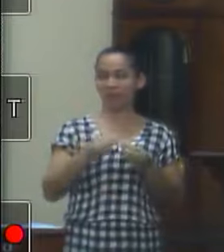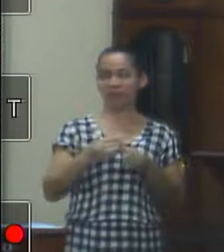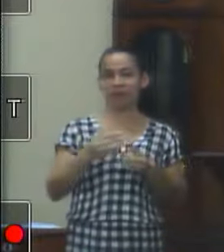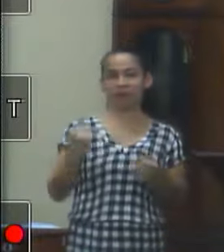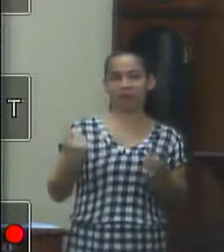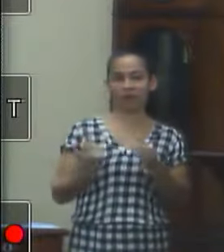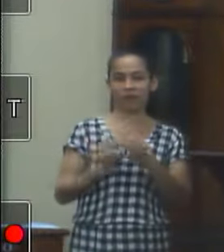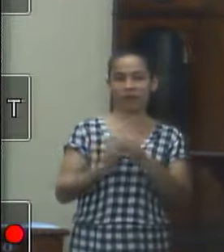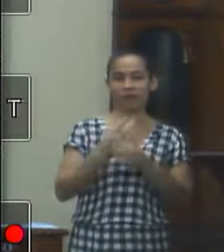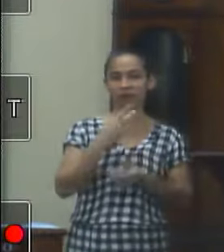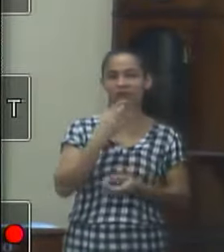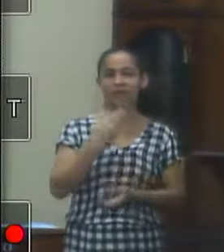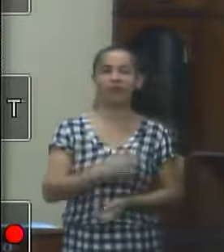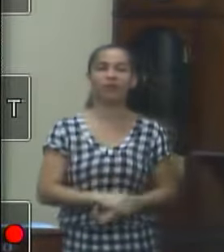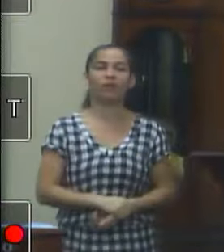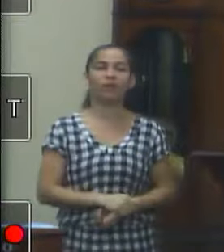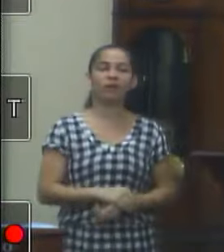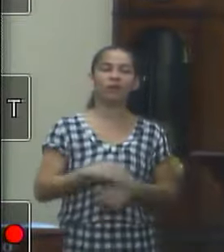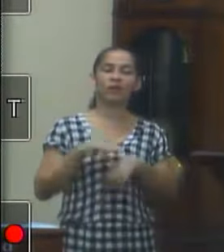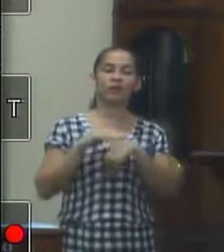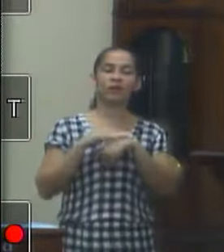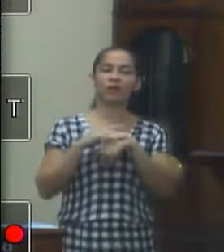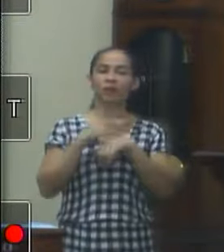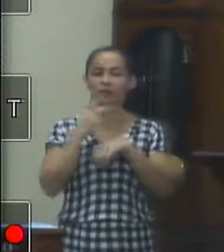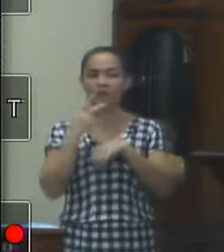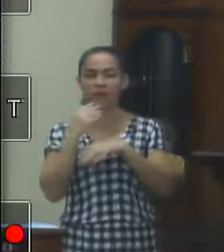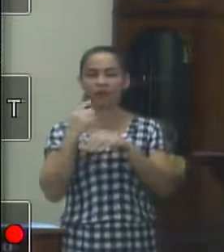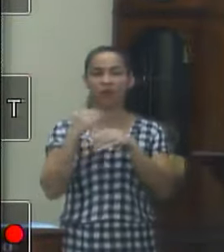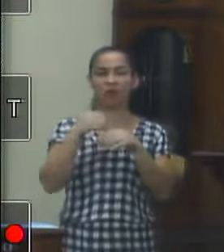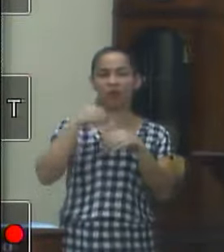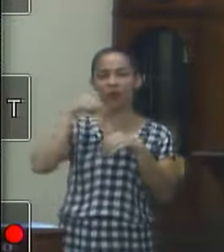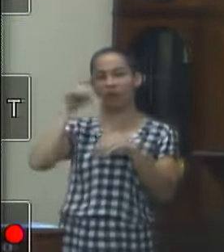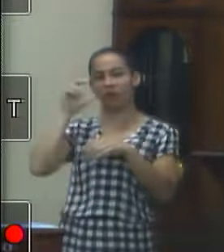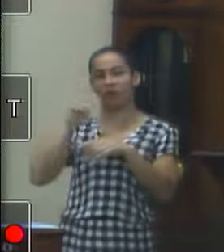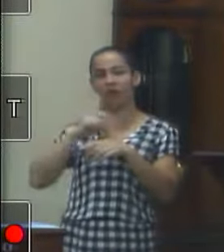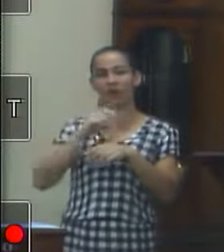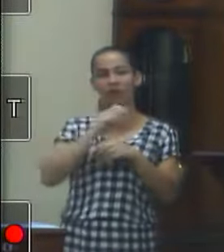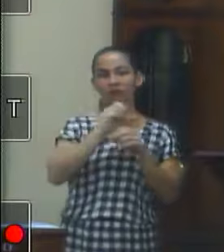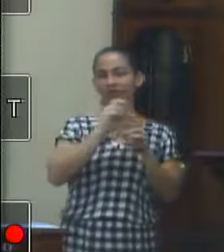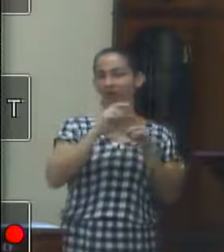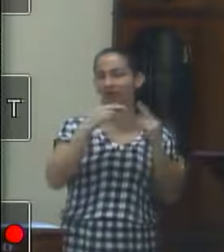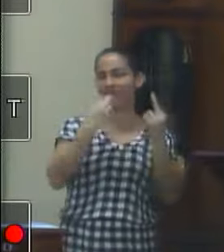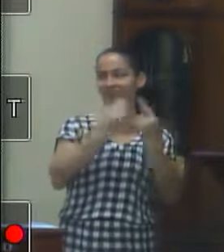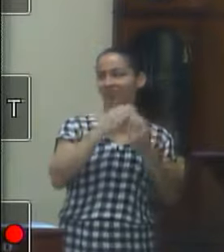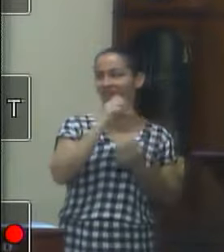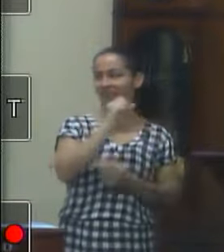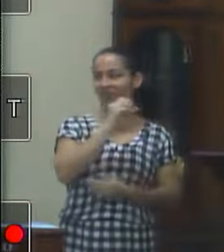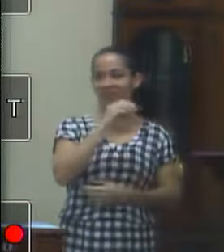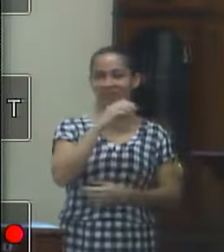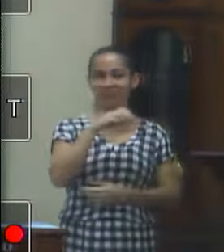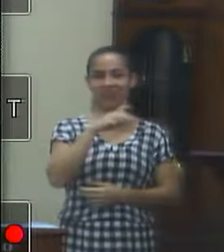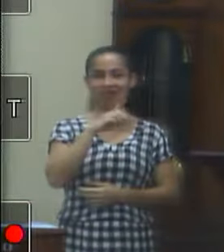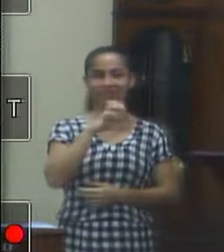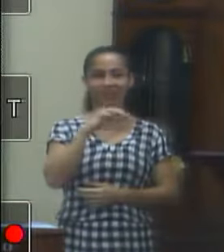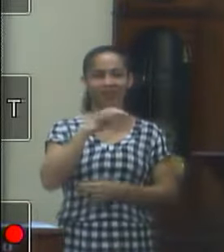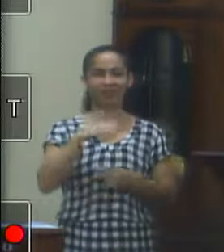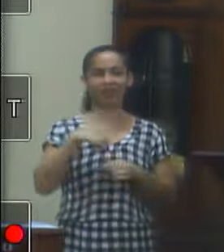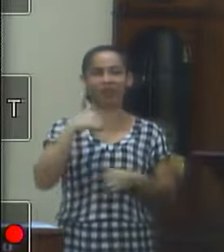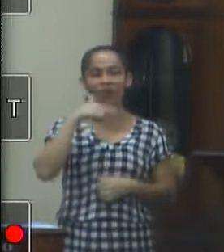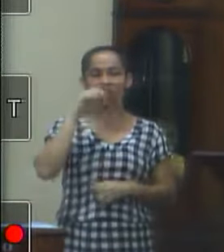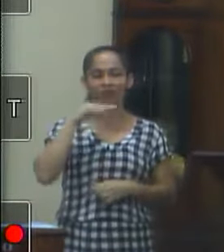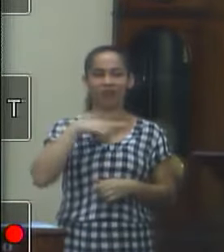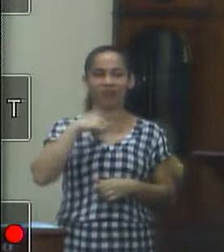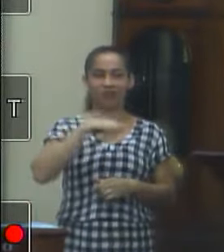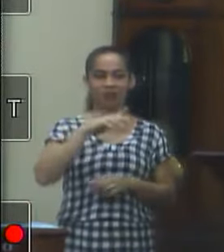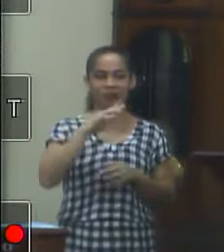tribuna hoje e comentar ao nosso evento de ontem, lá no Palmeira